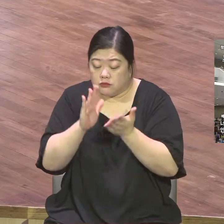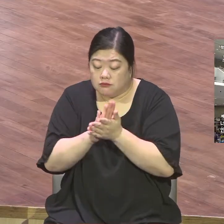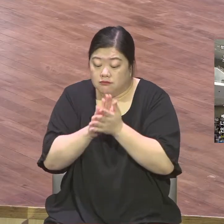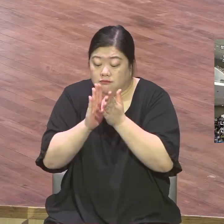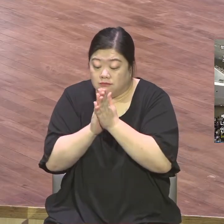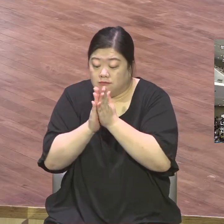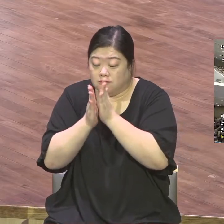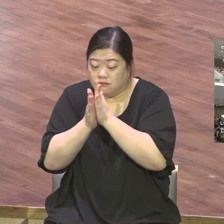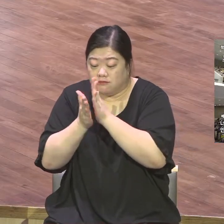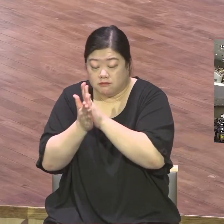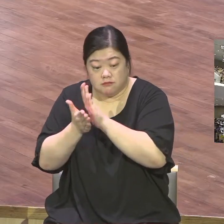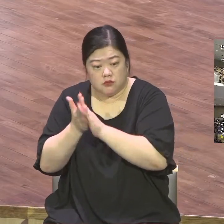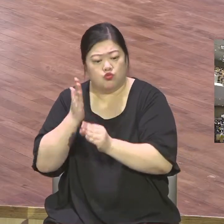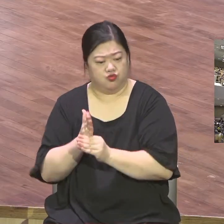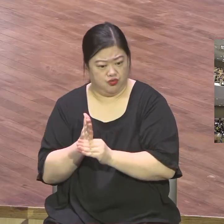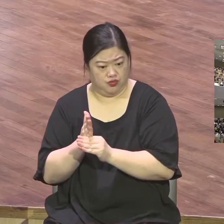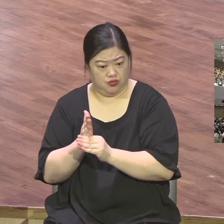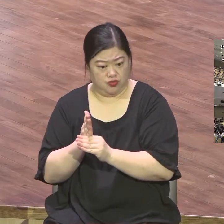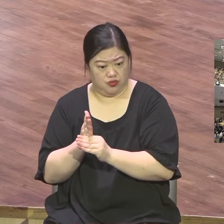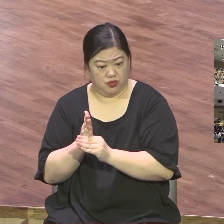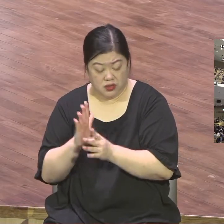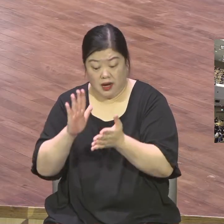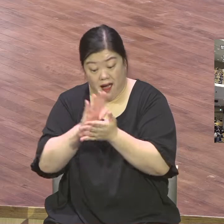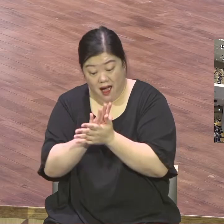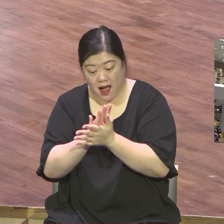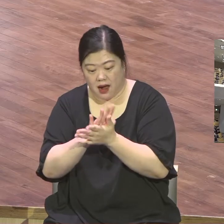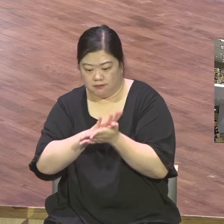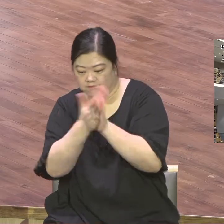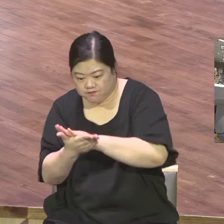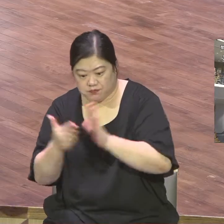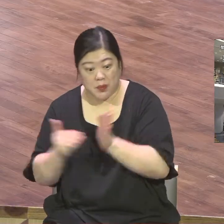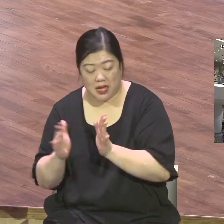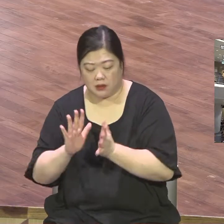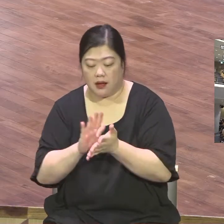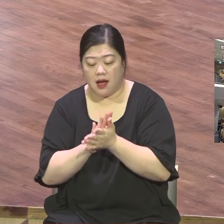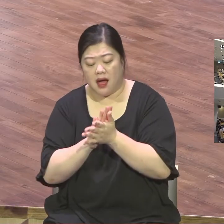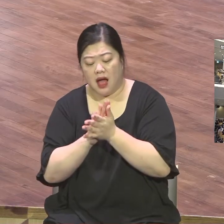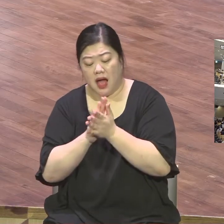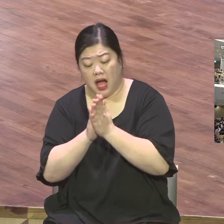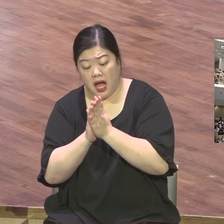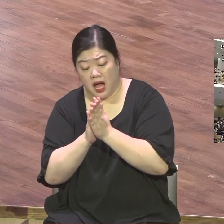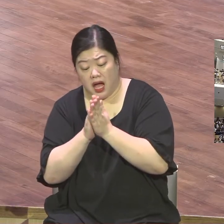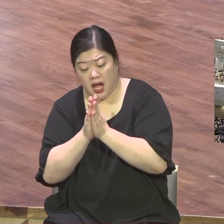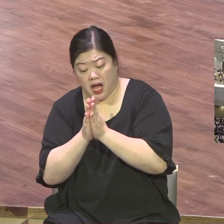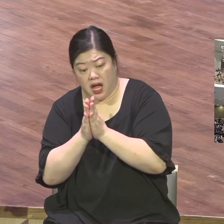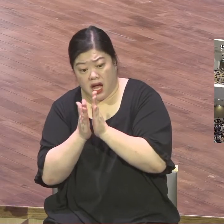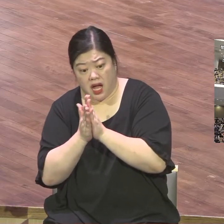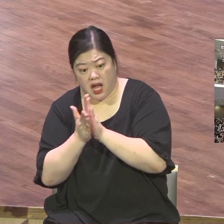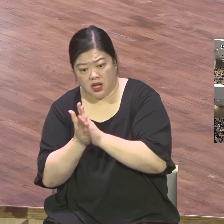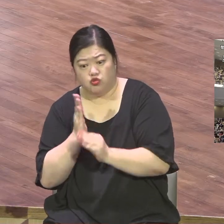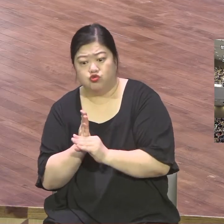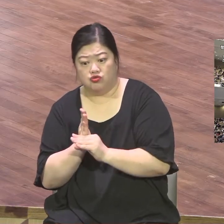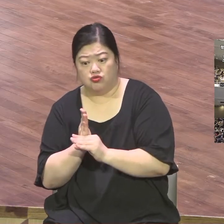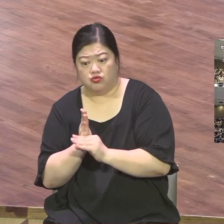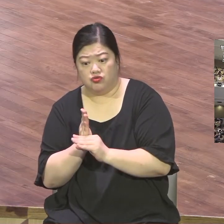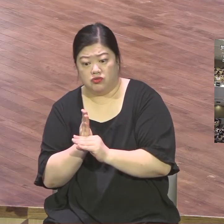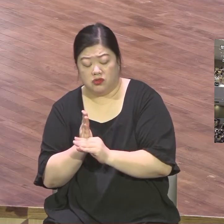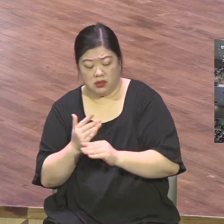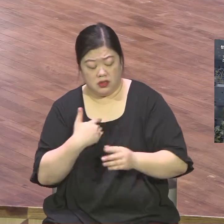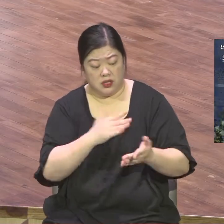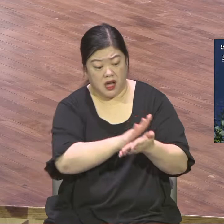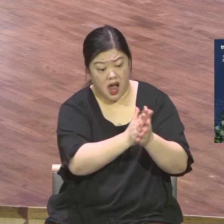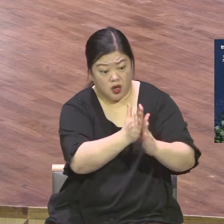가느니라 그랬어요. 지어져 가고 있어요 지금. 응? 공사 중이라니까요. 바울이 이걸